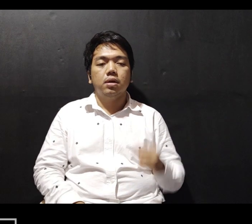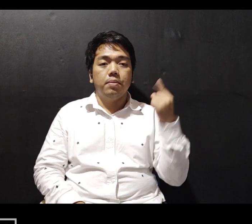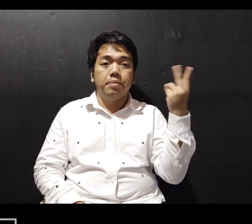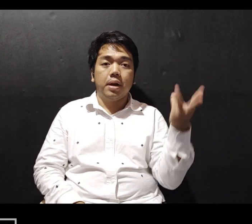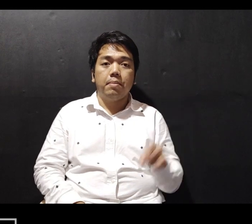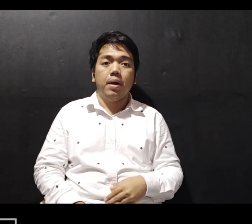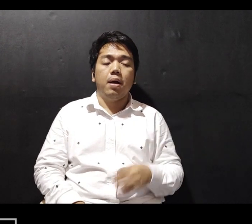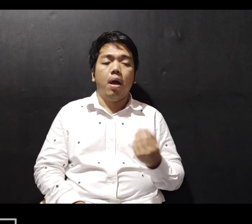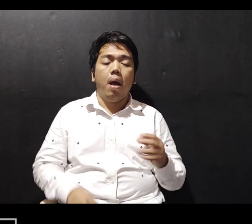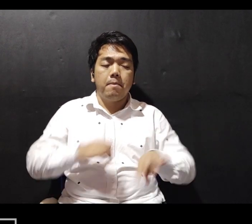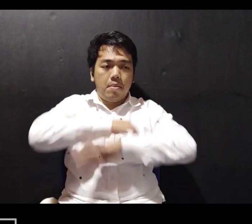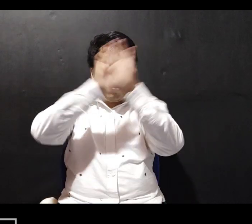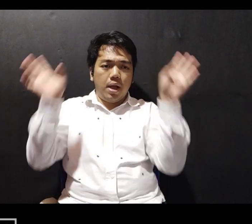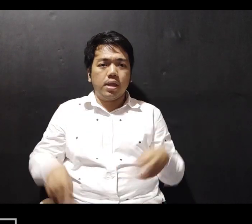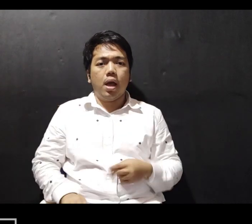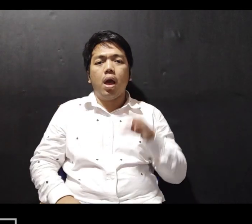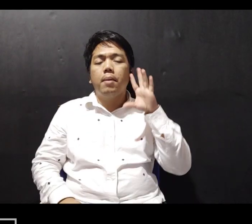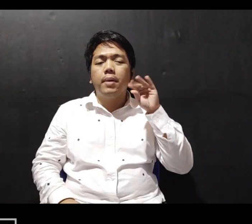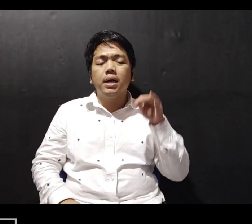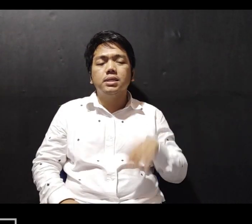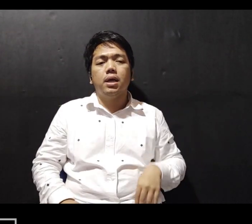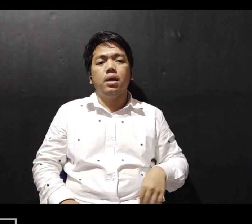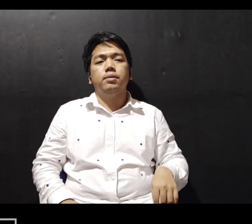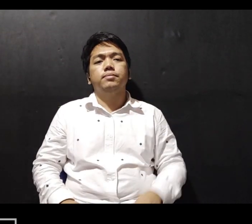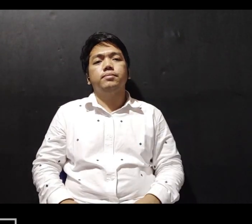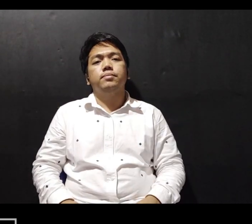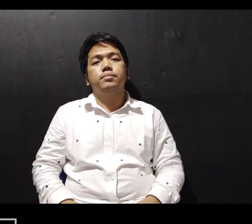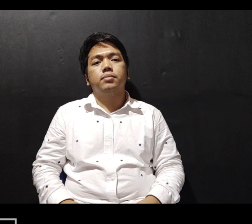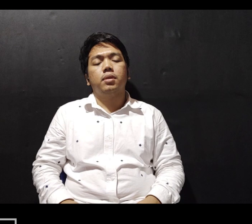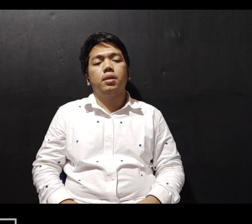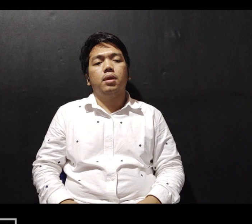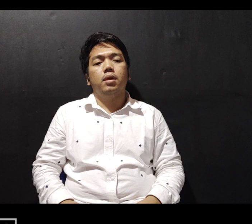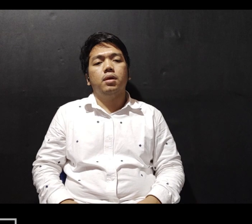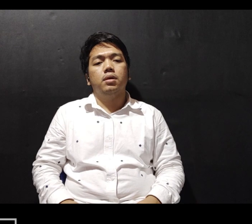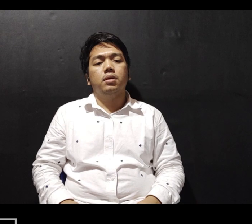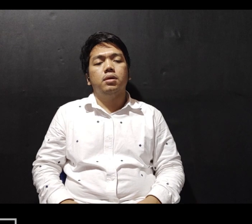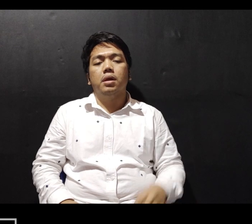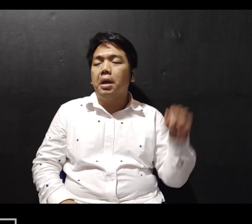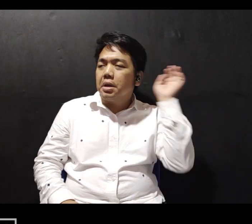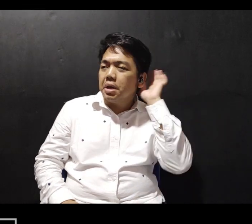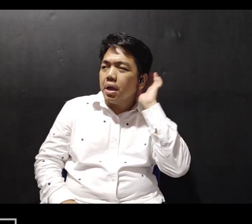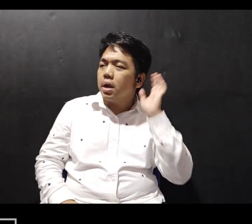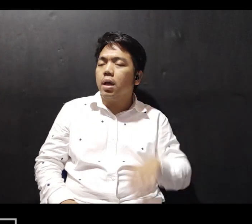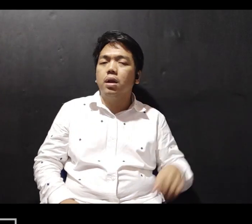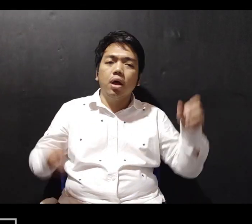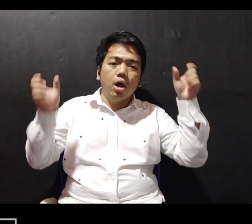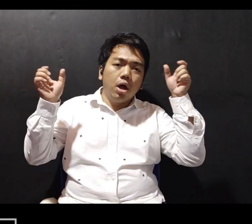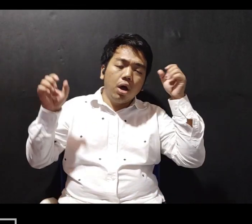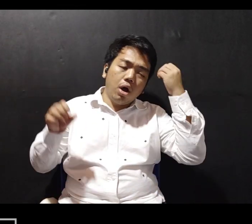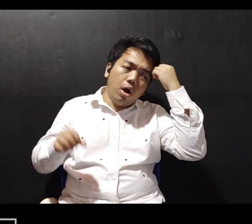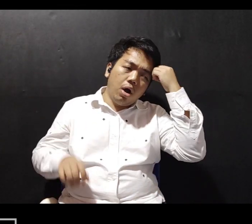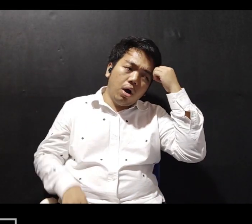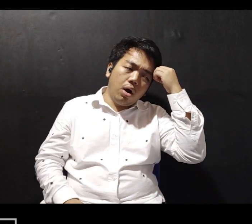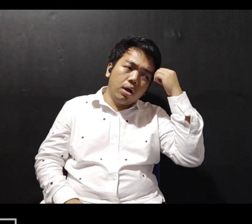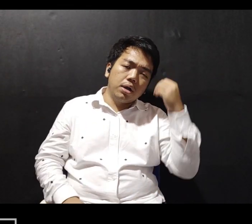bahasa yang pada saat itu saat mereka bersaksi tentang Tuhan, didengarkan dalam bahasa asli oleh orang-orang Yahudi yang datang